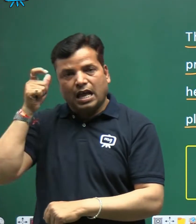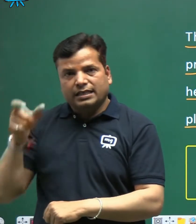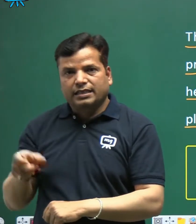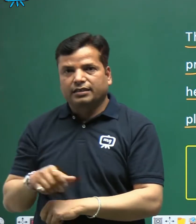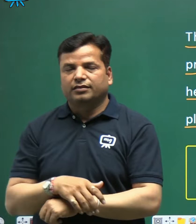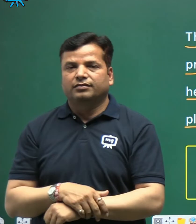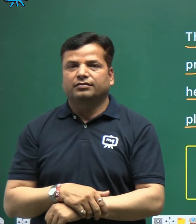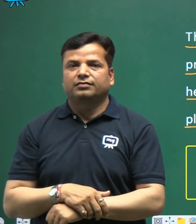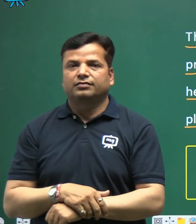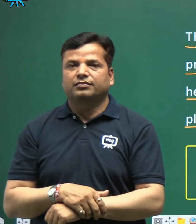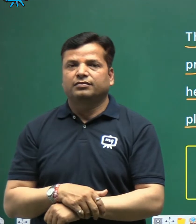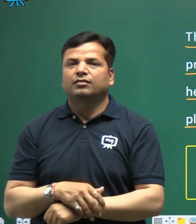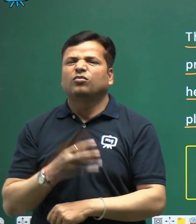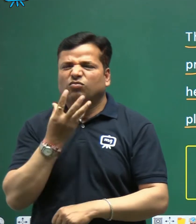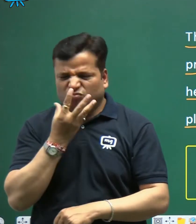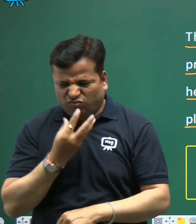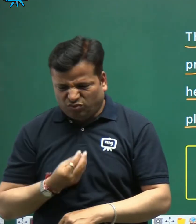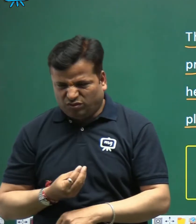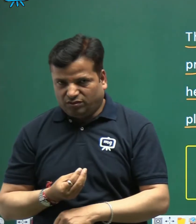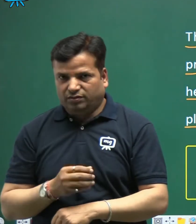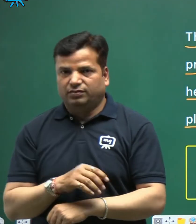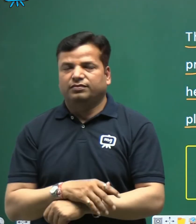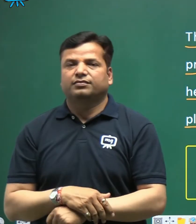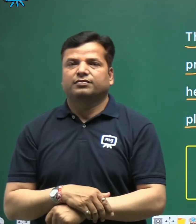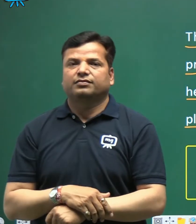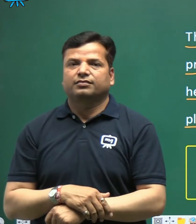sadden, उदास करना,